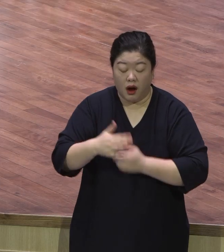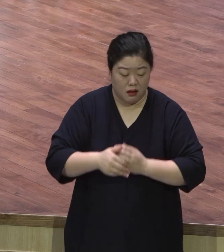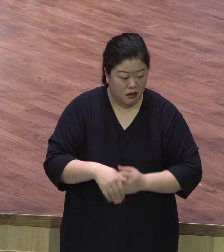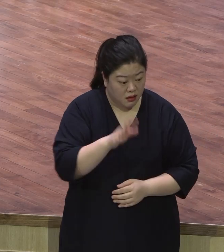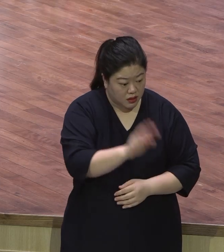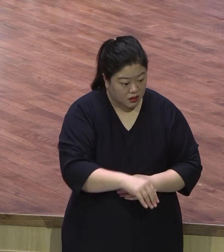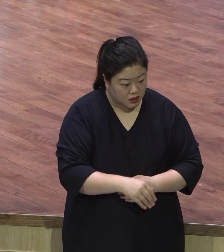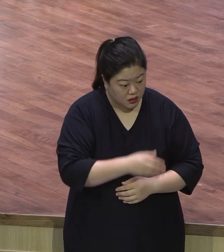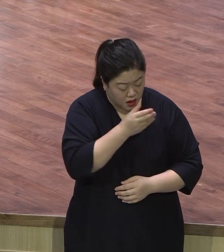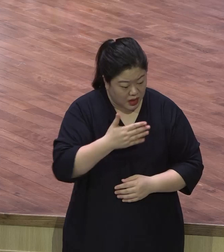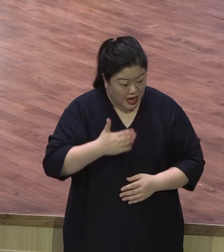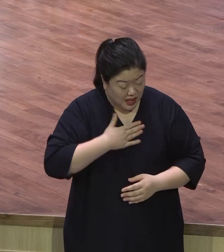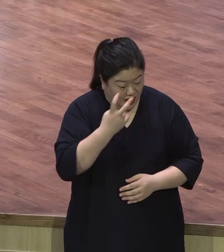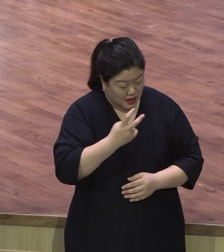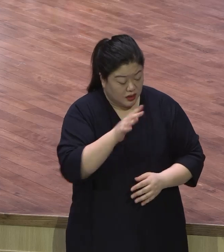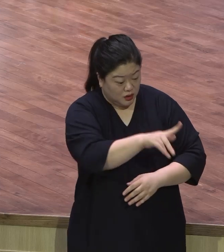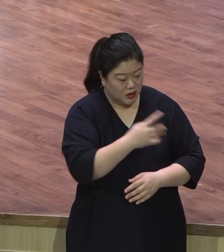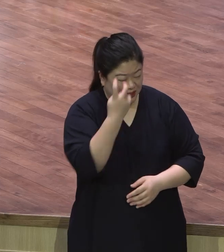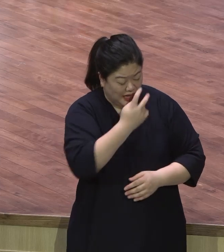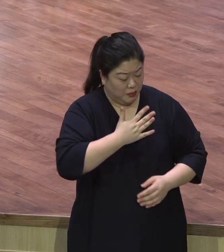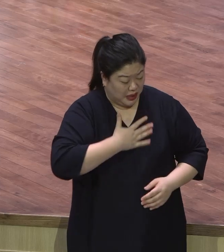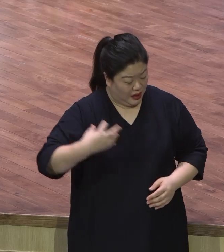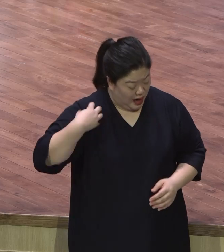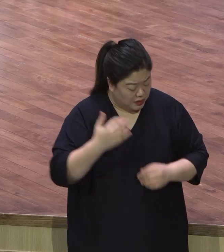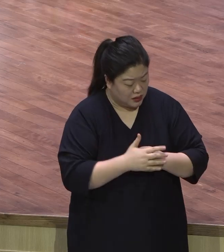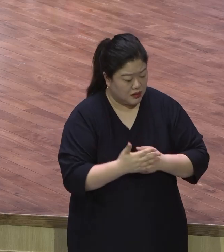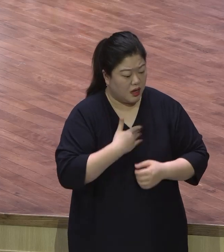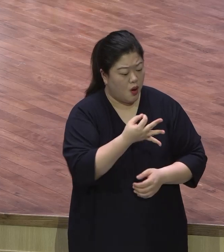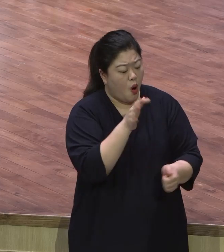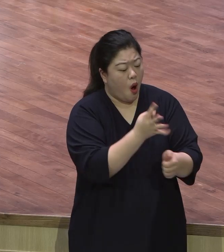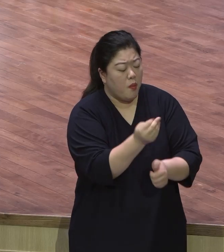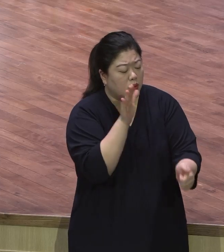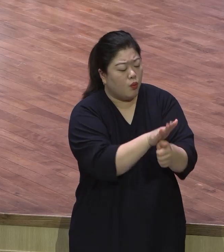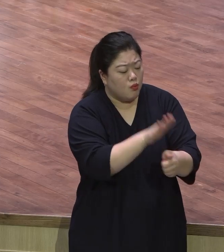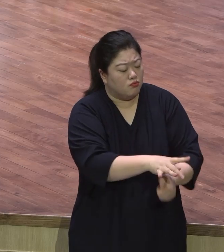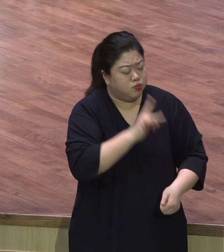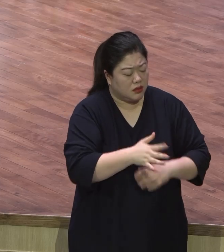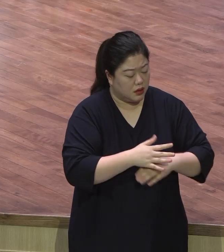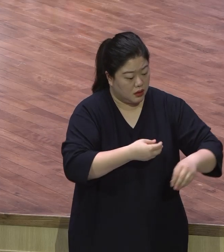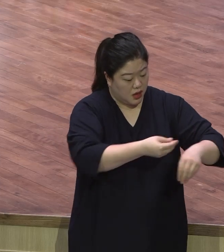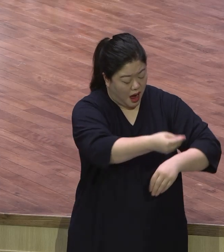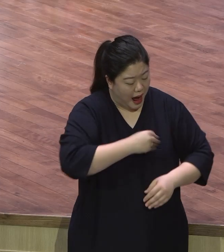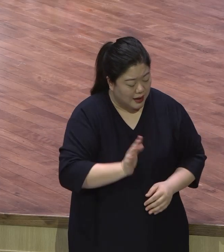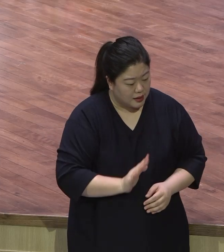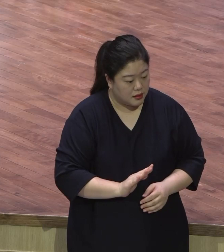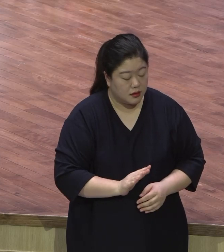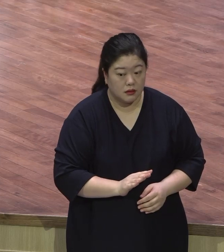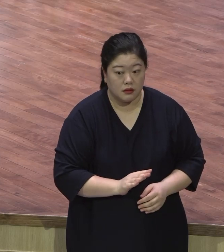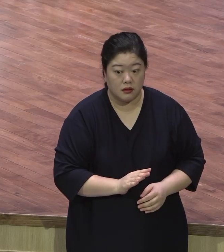하나님 책임하지도 관계없습니다 나는 내 인생 삽니다 그렇게 11조 안 하는 거예요 이런 저런 이유로